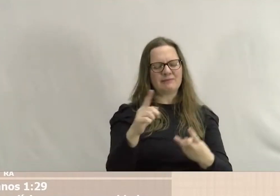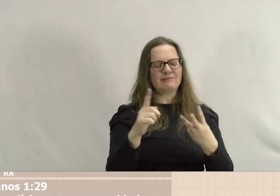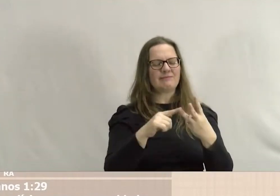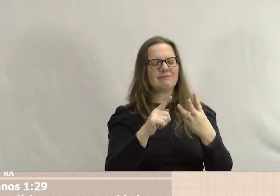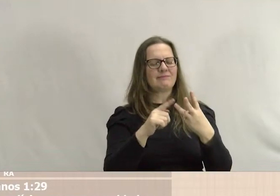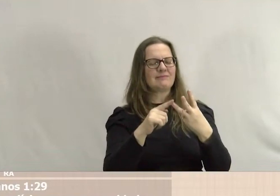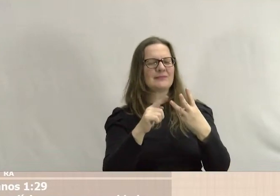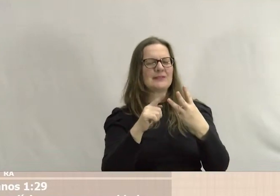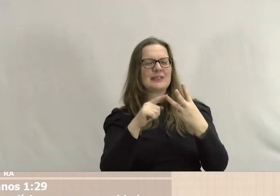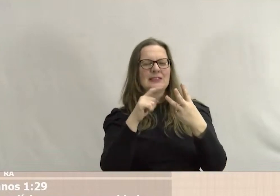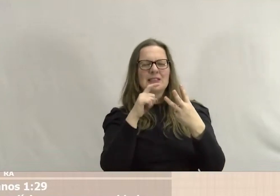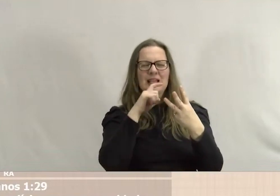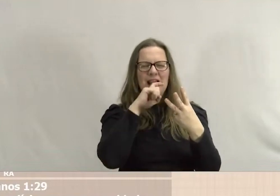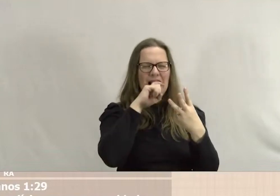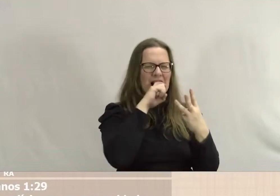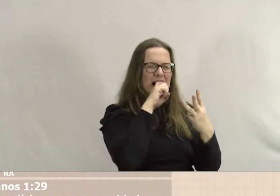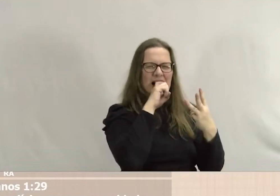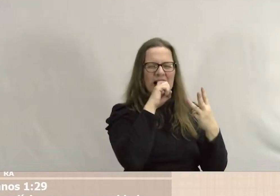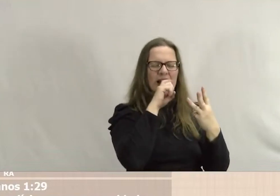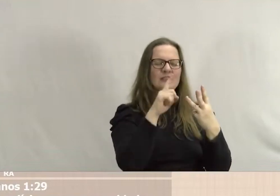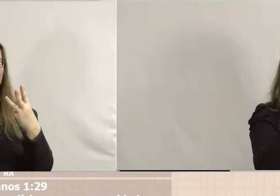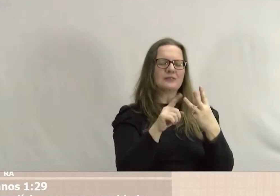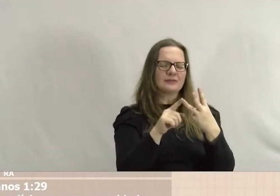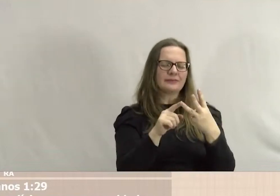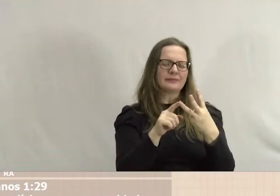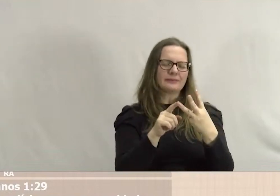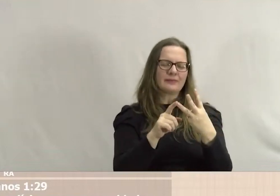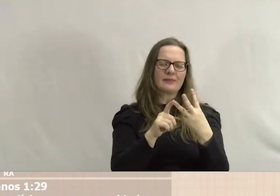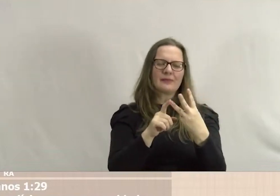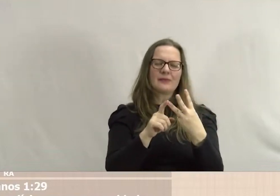inveja, possuídos de inveja.